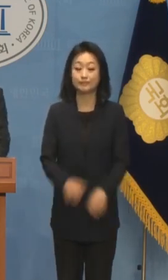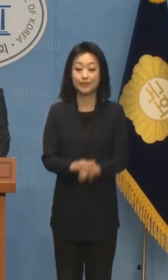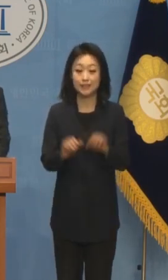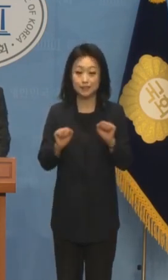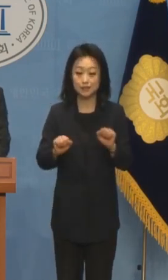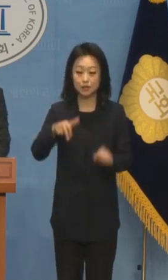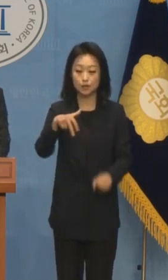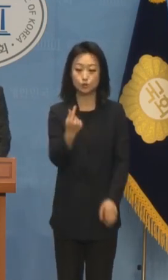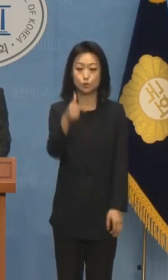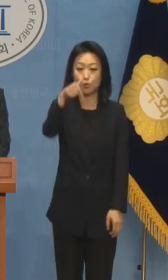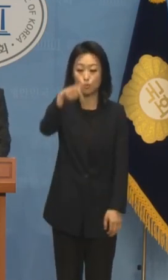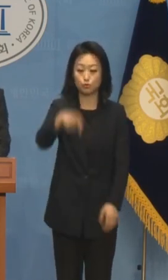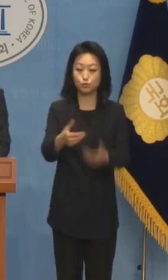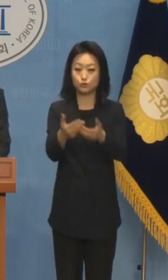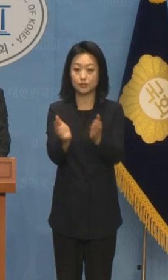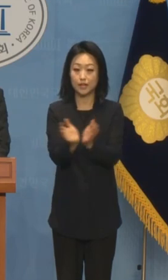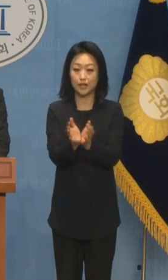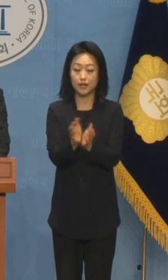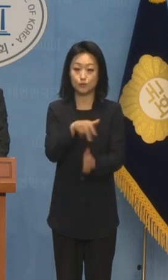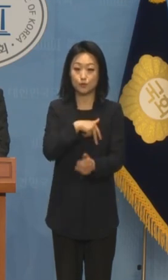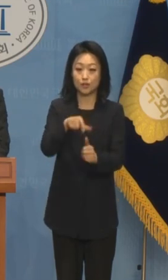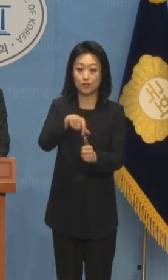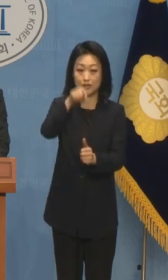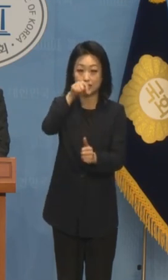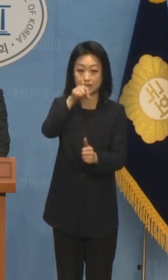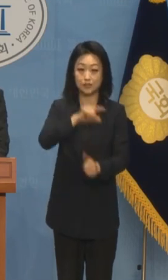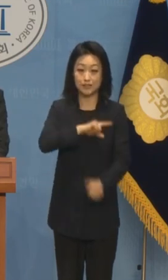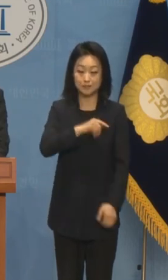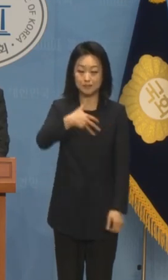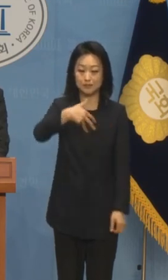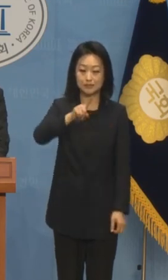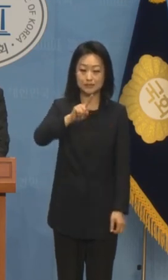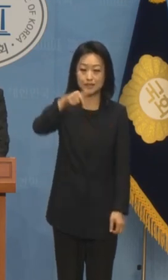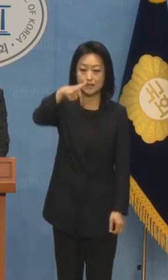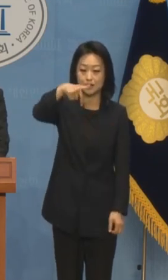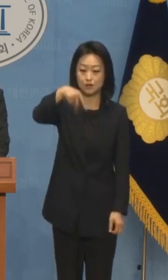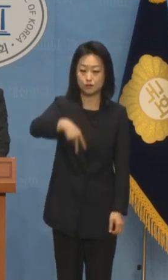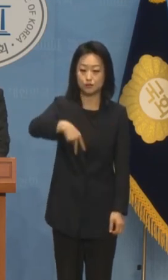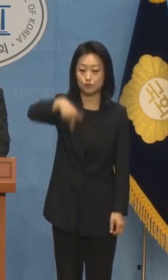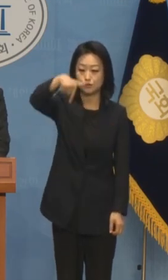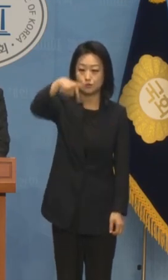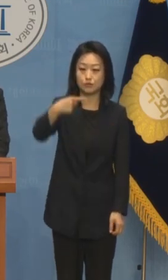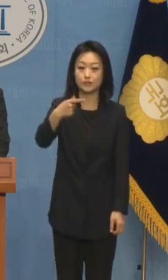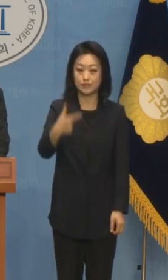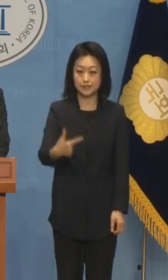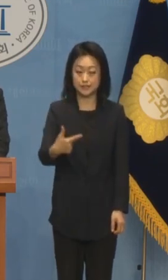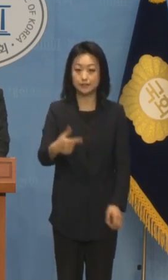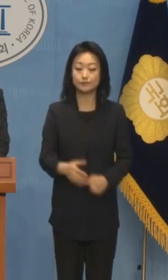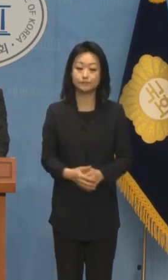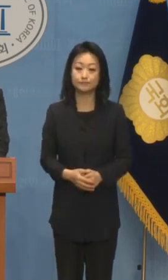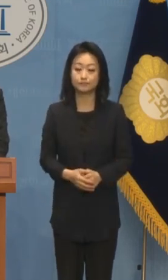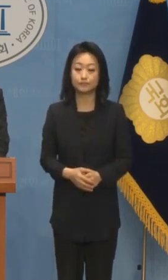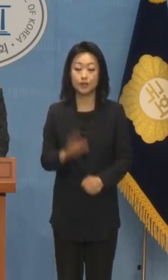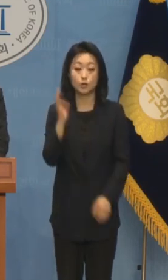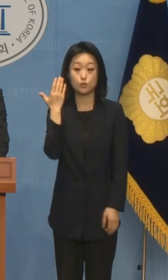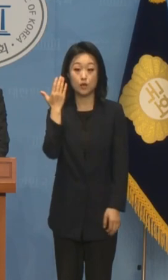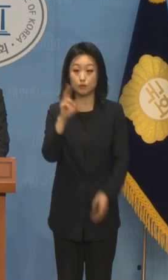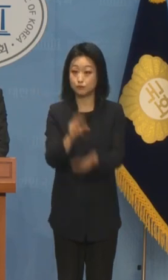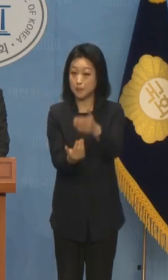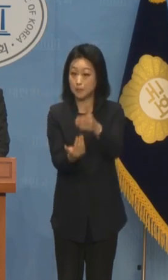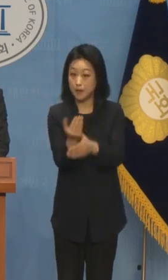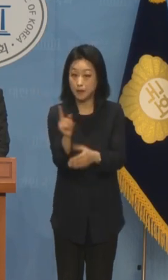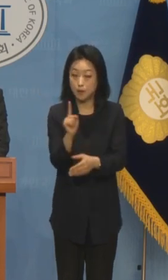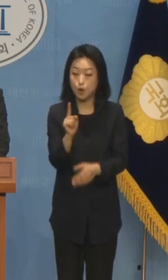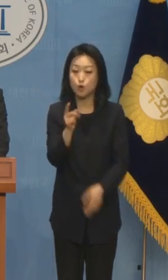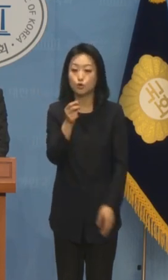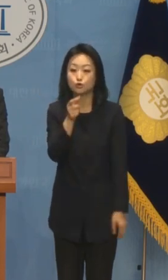안녕하십니까. 조국혁신당 국회의원 당선자 차규근입니다. 조국혁신당은 최근 논란이 되고 있는